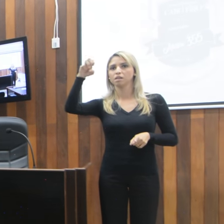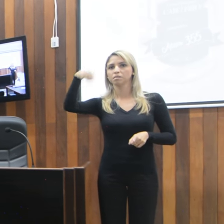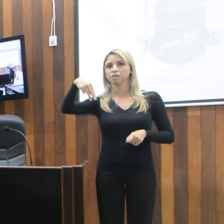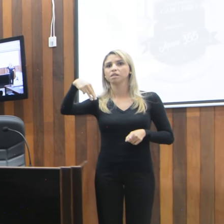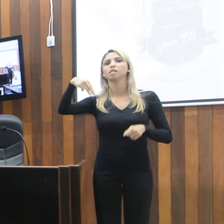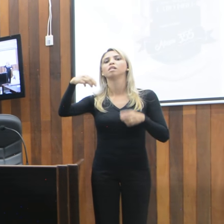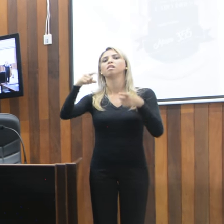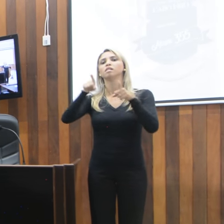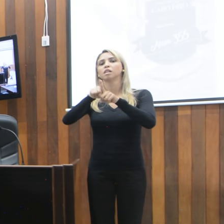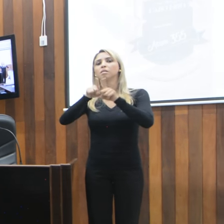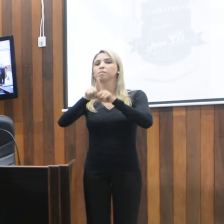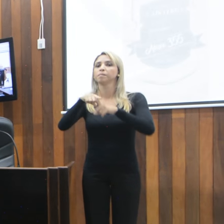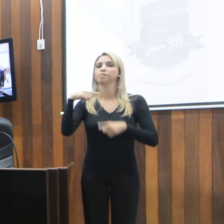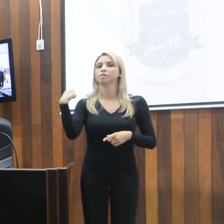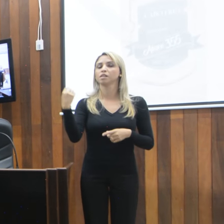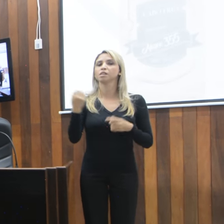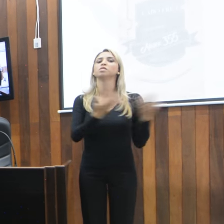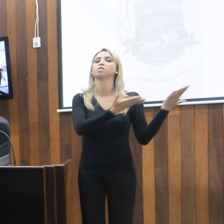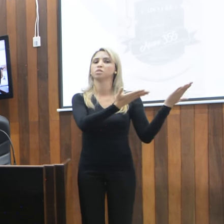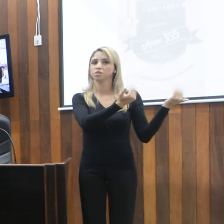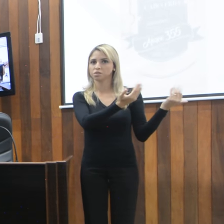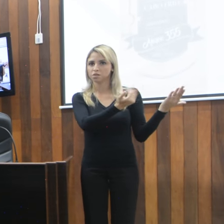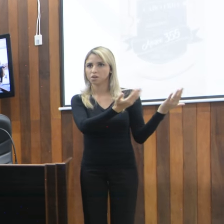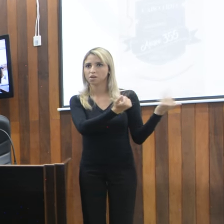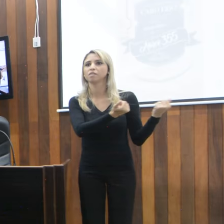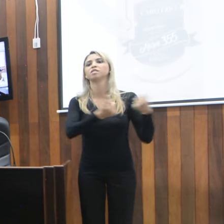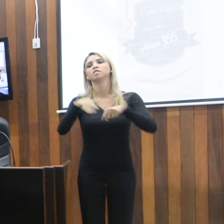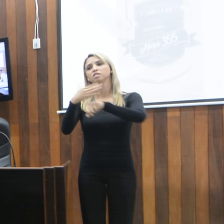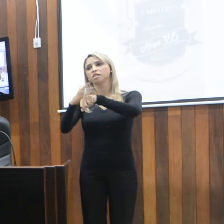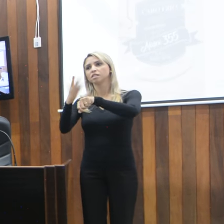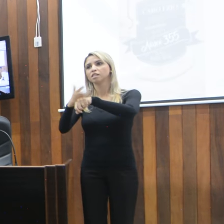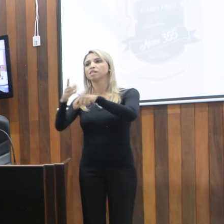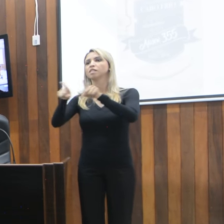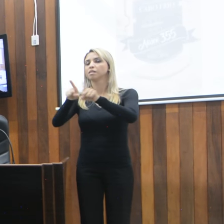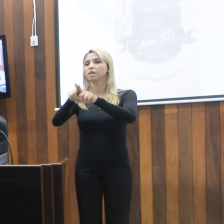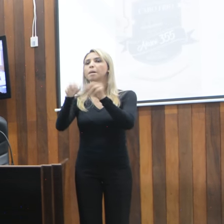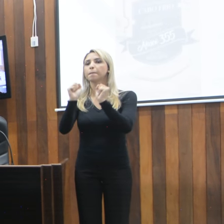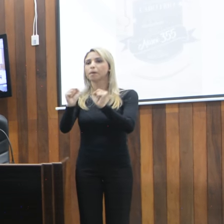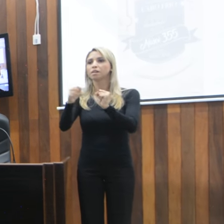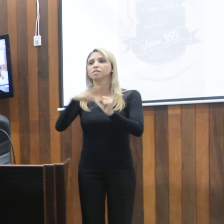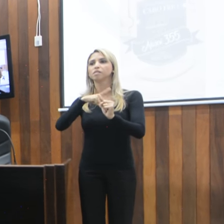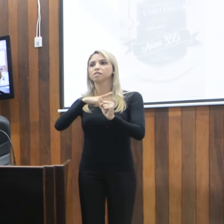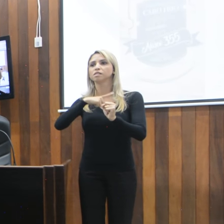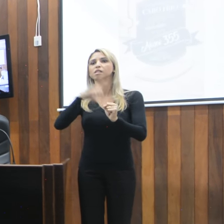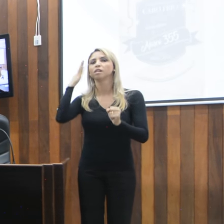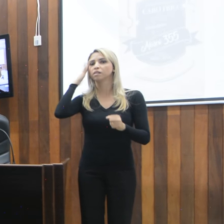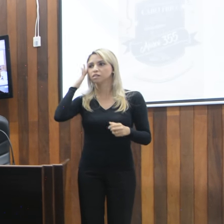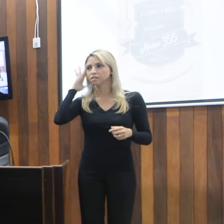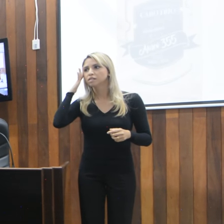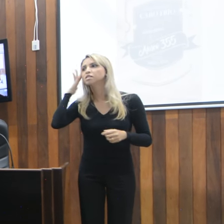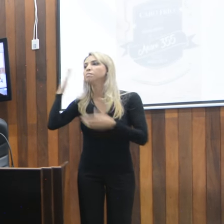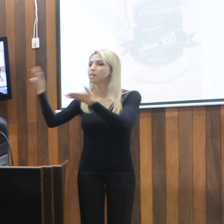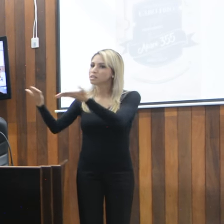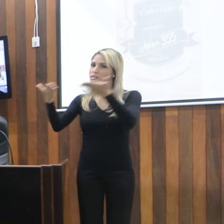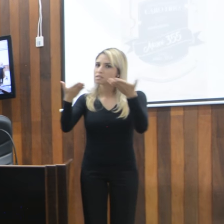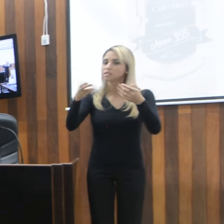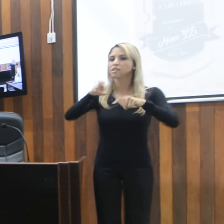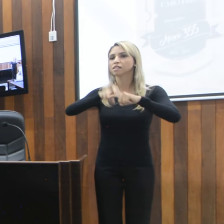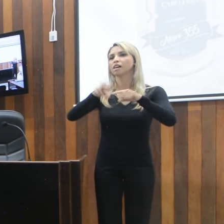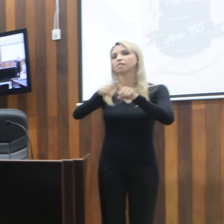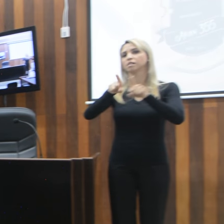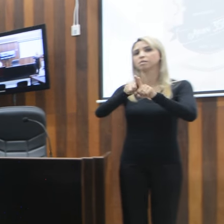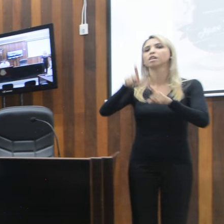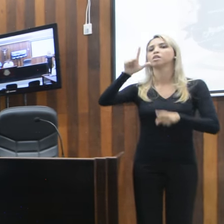vereadores do Parlamento Juvenil também possam buscar assento aqui com a gente, que é o Luiz Felipe e o Matheus